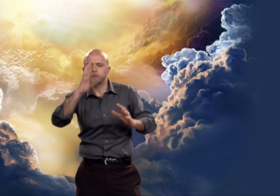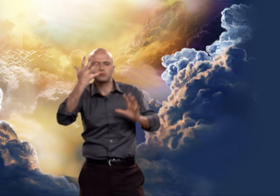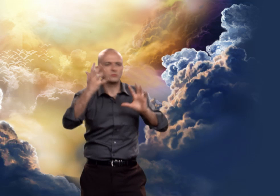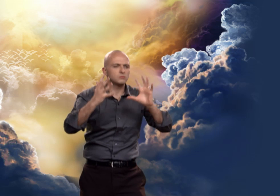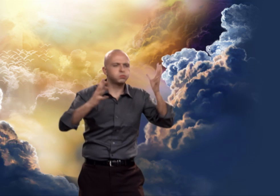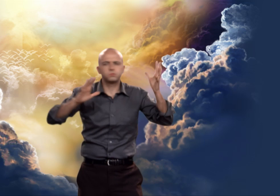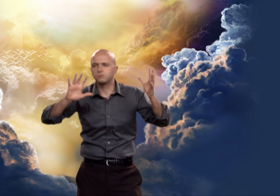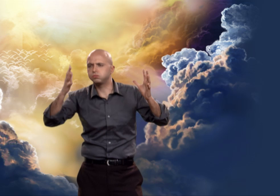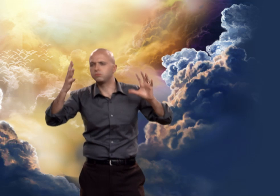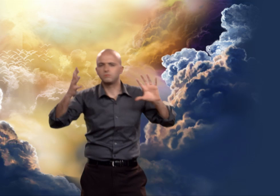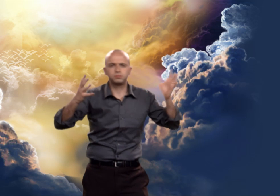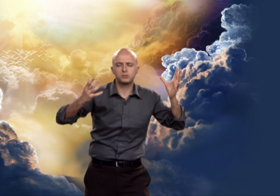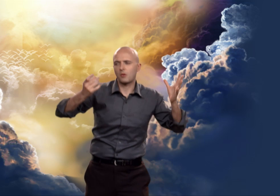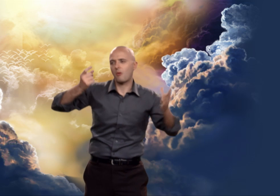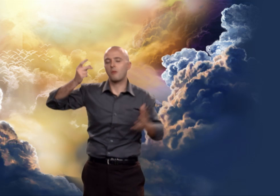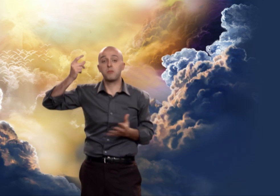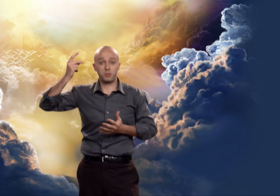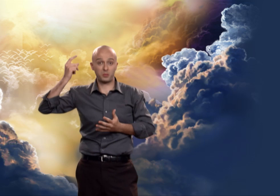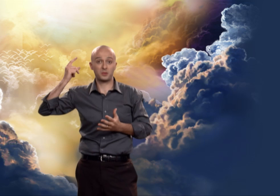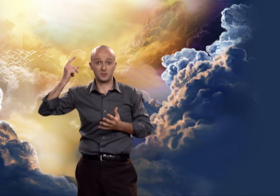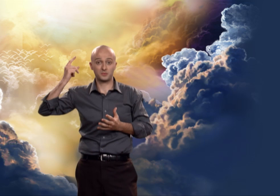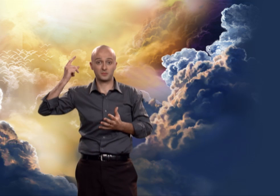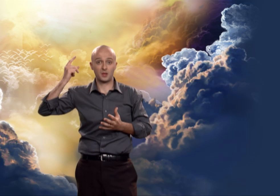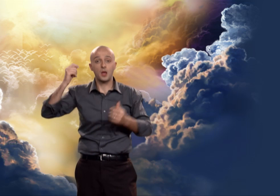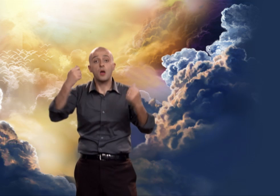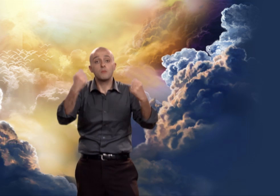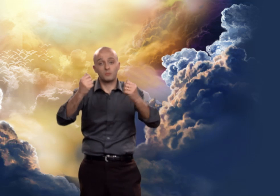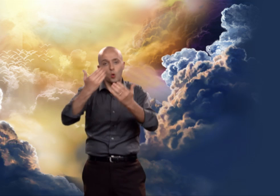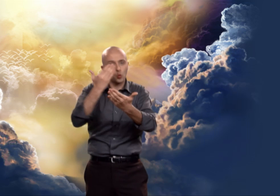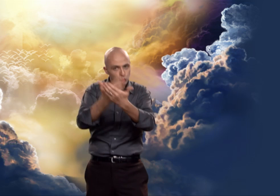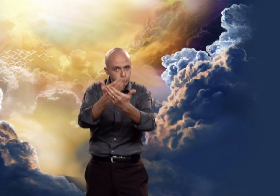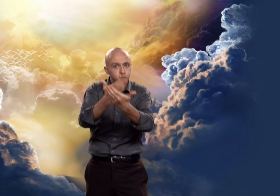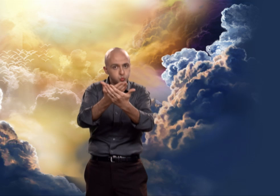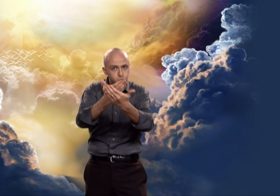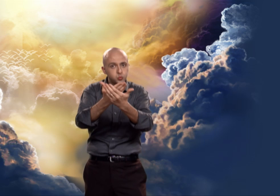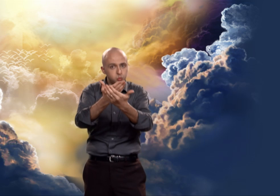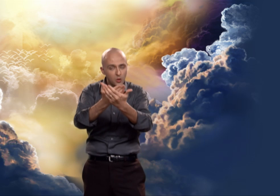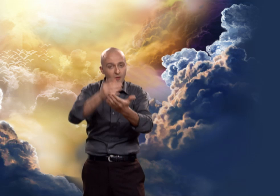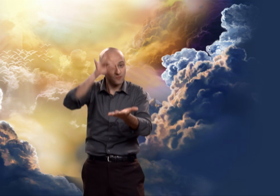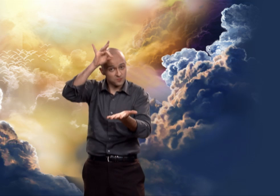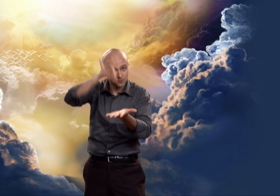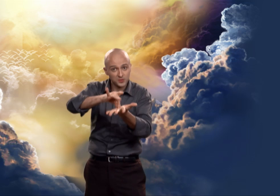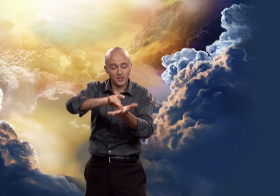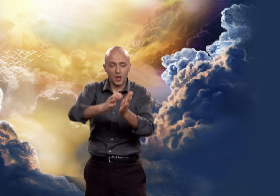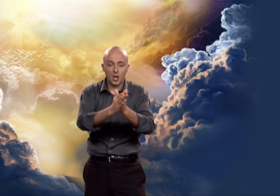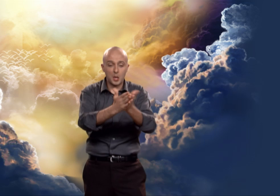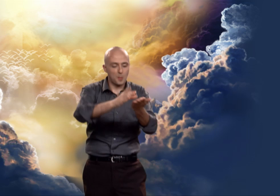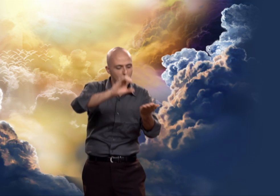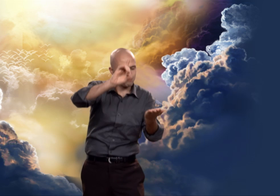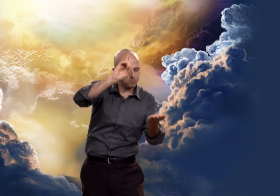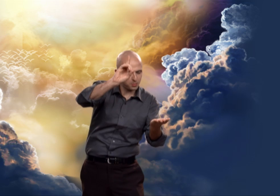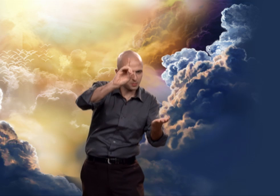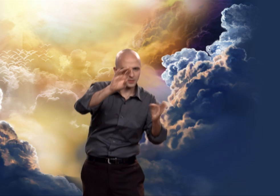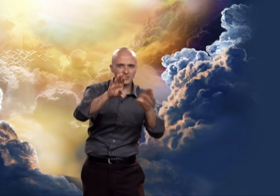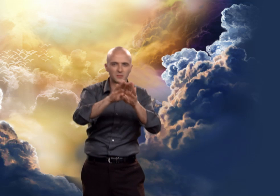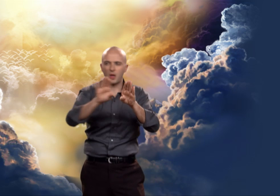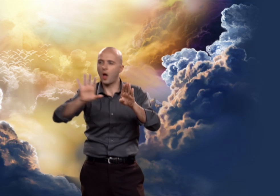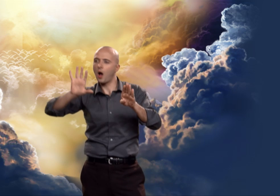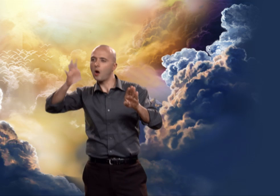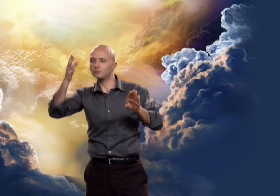em desacordo com o mundo, aceitarão heresias destruidoras, como se fossem verdade. Quem olha com